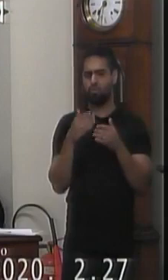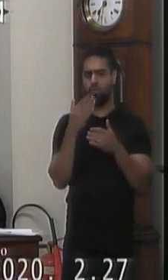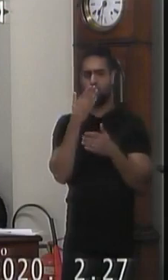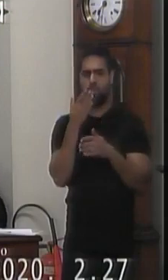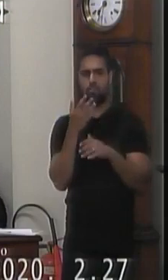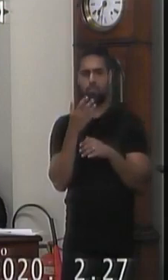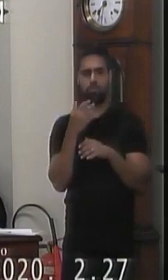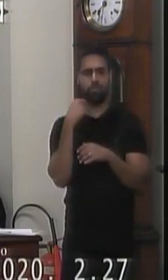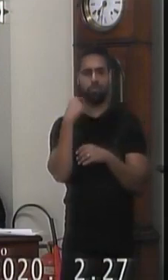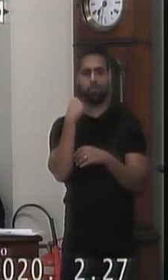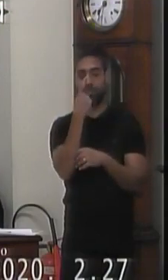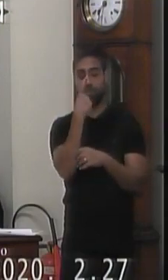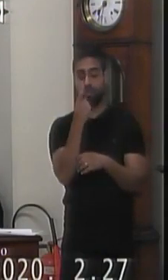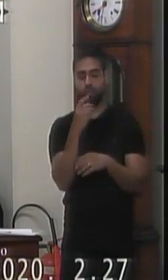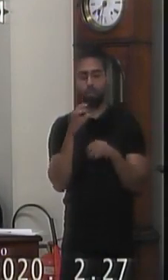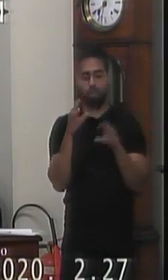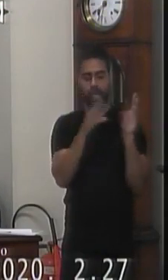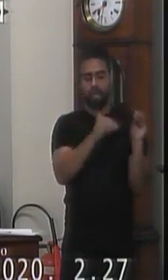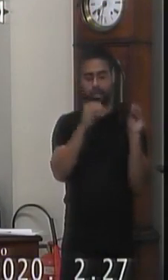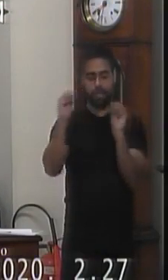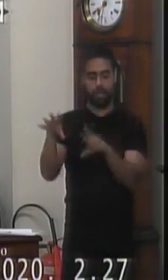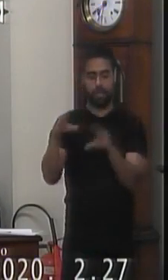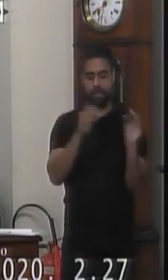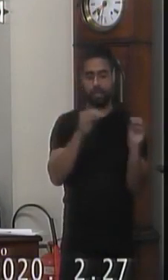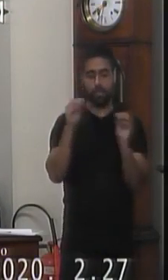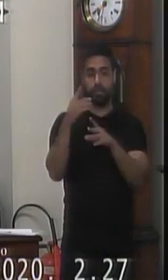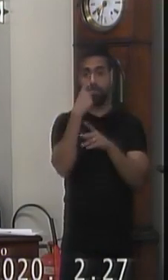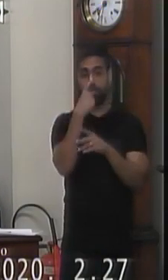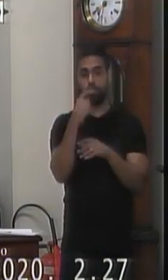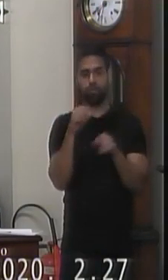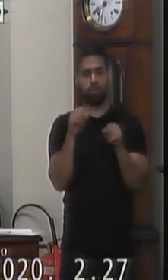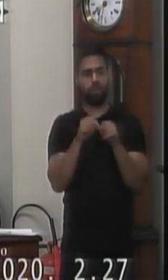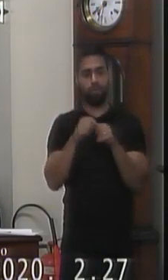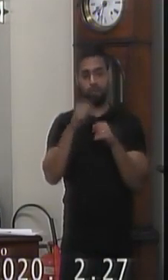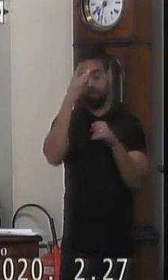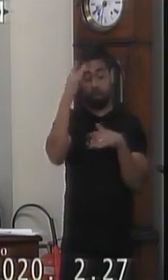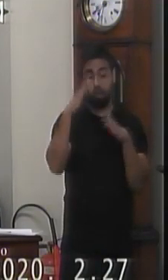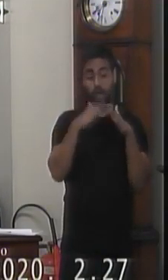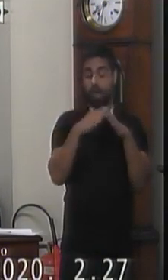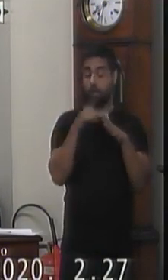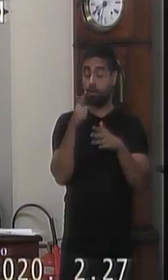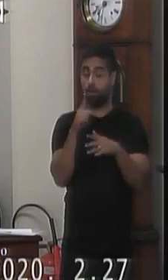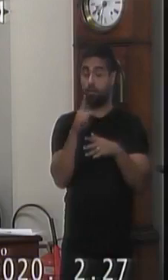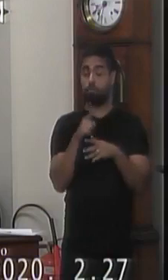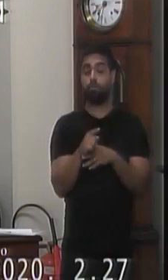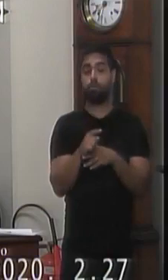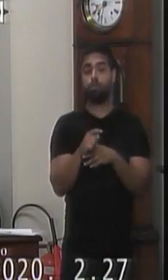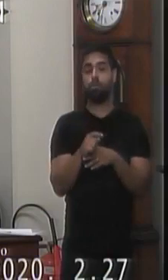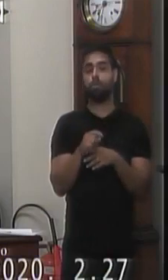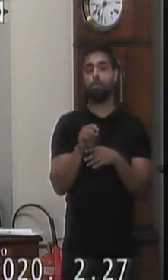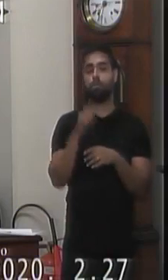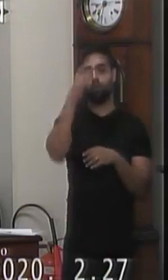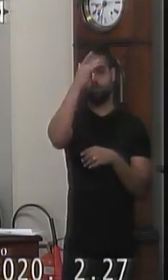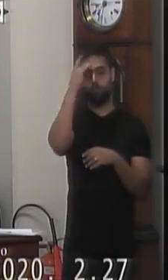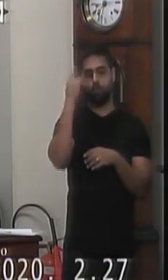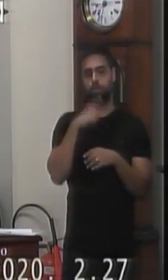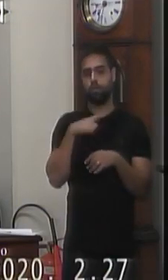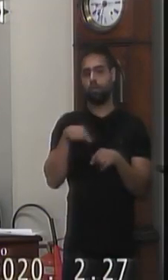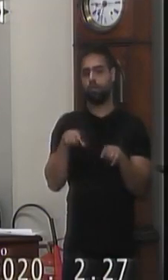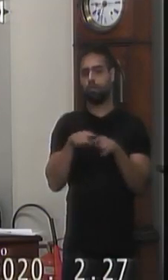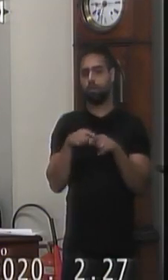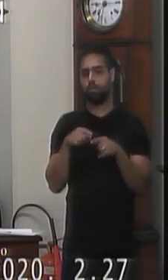descartável. Uma outra observação foi feita que o descarte de lixo nesse local não é feito pelos moradores. Tal circunstância poderá ocasionar também